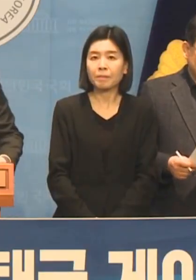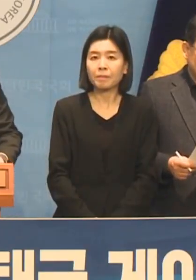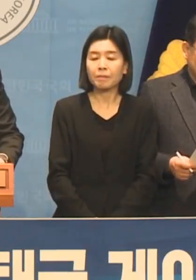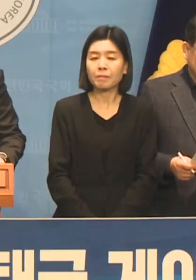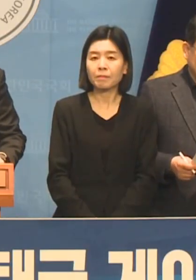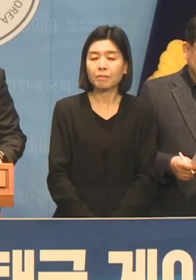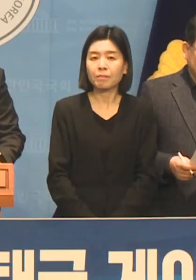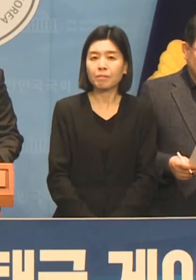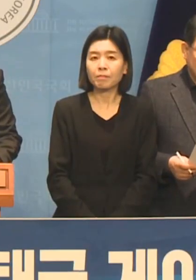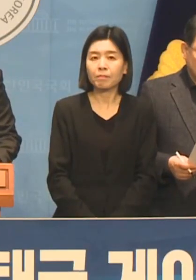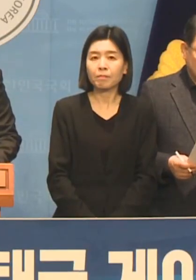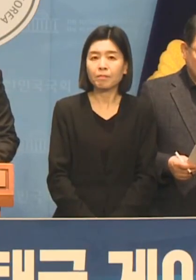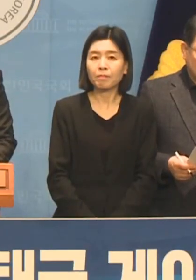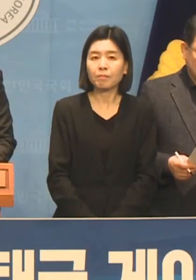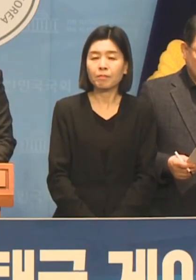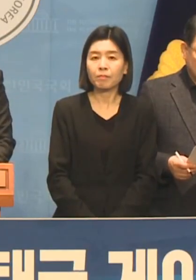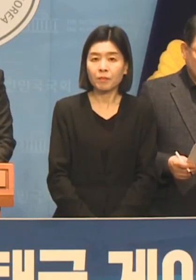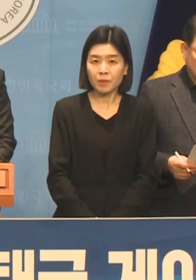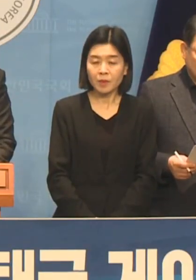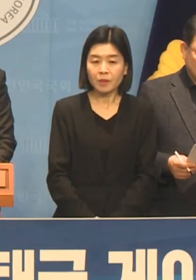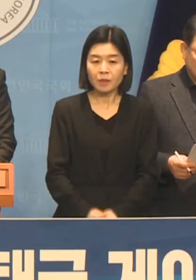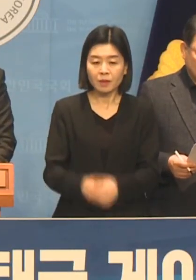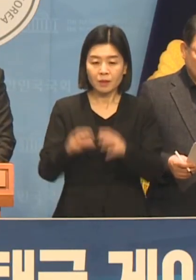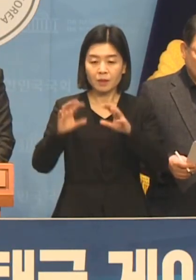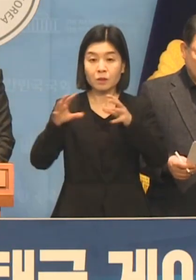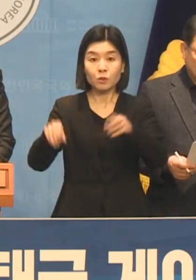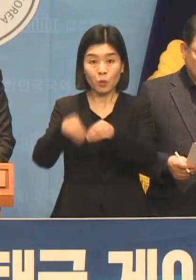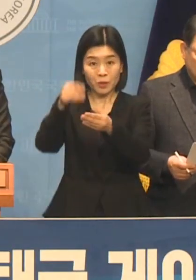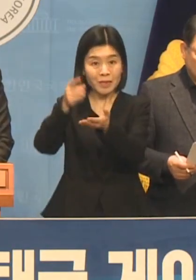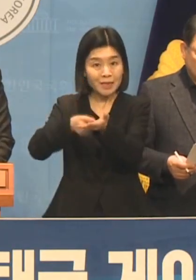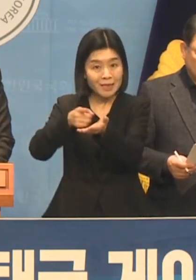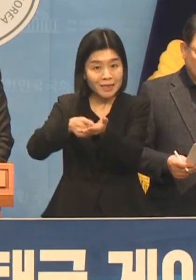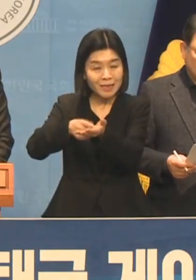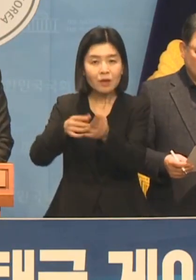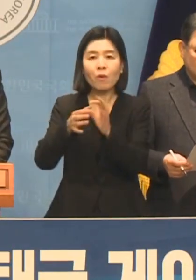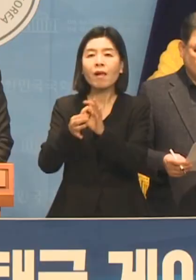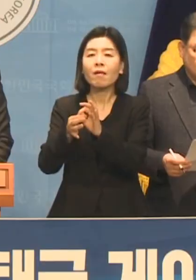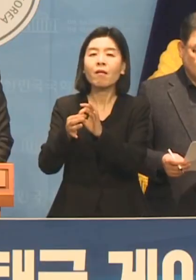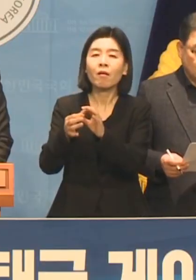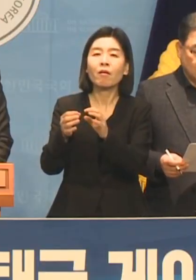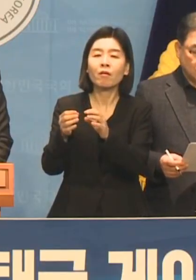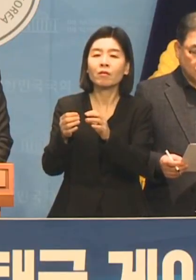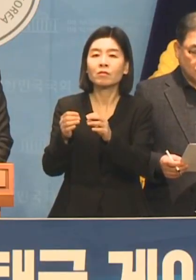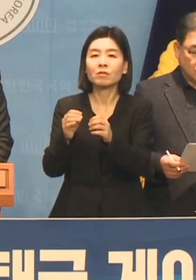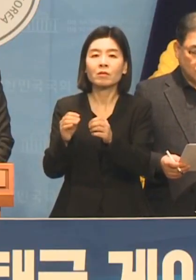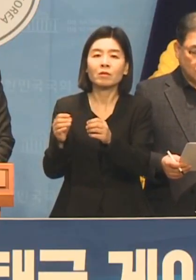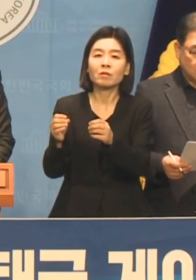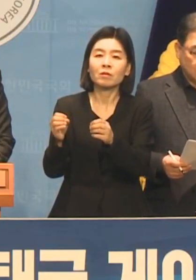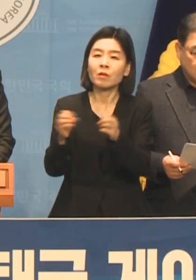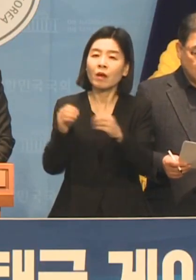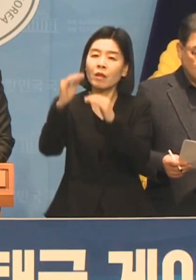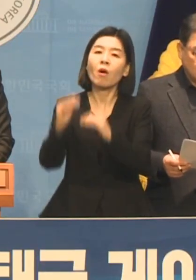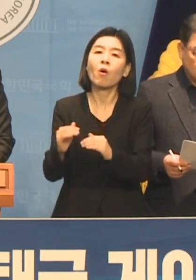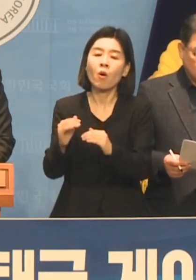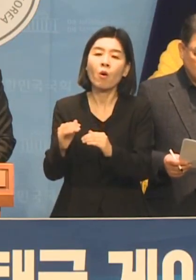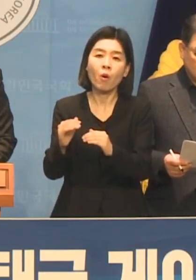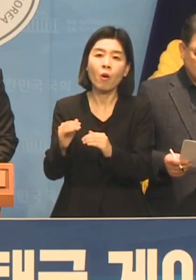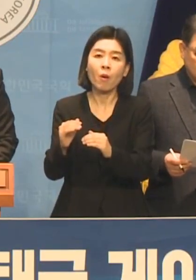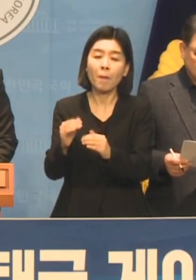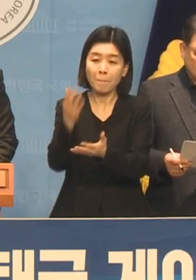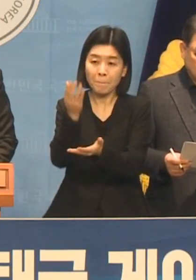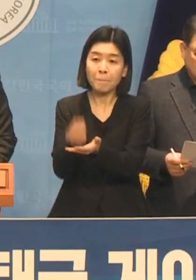네, 이렇게 그 총리직과 관련된 흥정 내용까지 들어있는 녹음이 나왔습니다. 이와